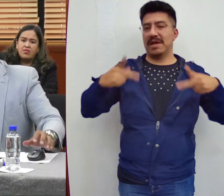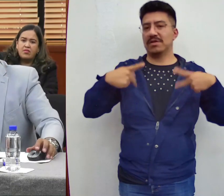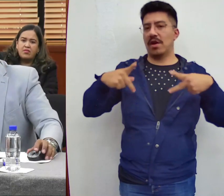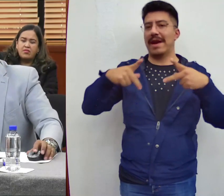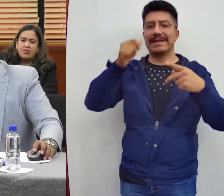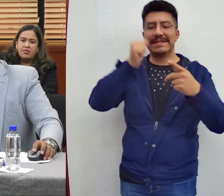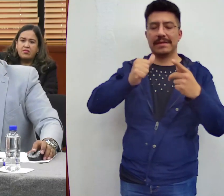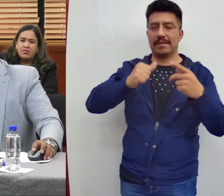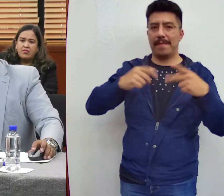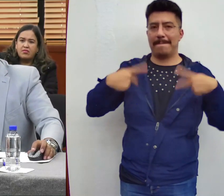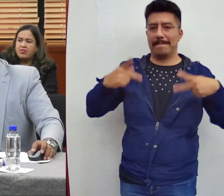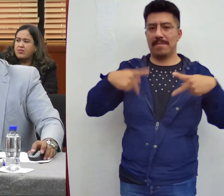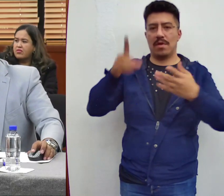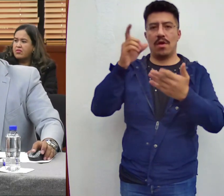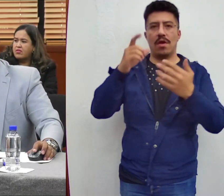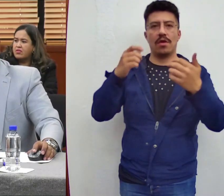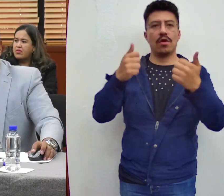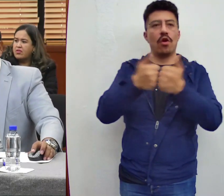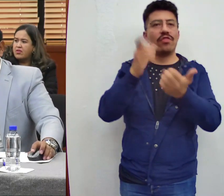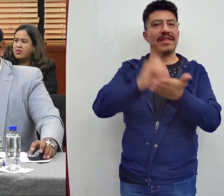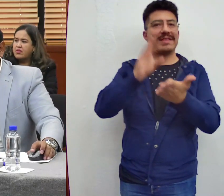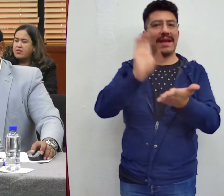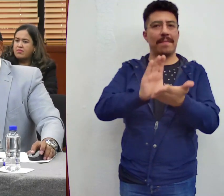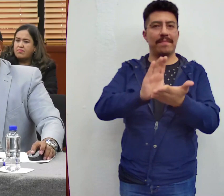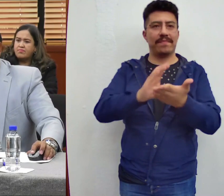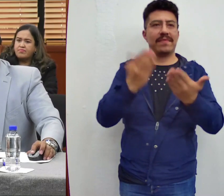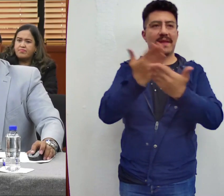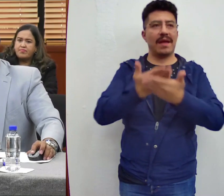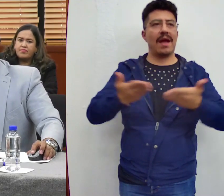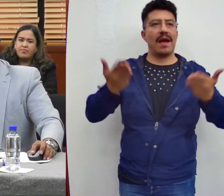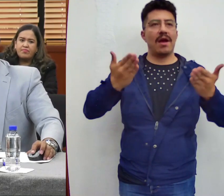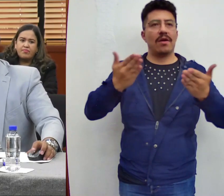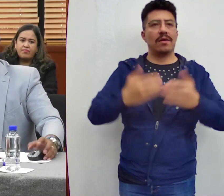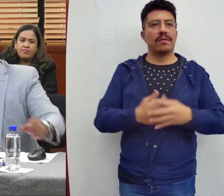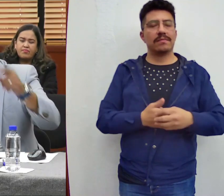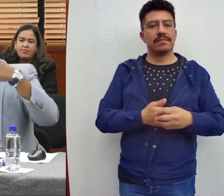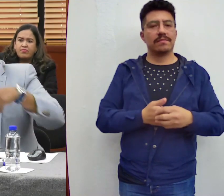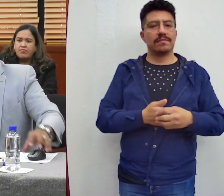el miércoles tuvimos la oportunidad de debatir al respecto. Ahora, sí entrando en